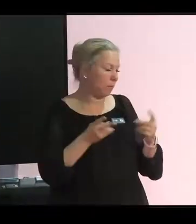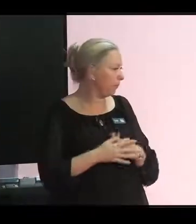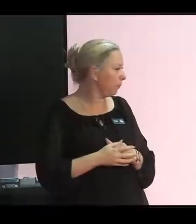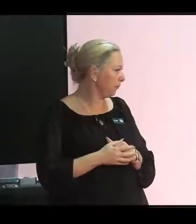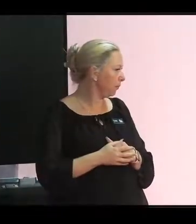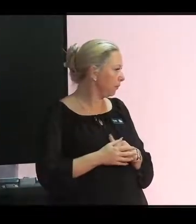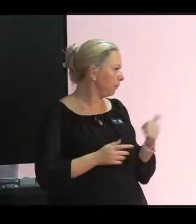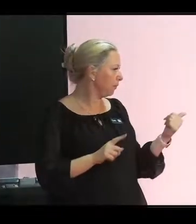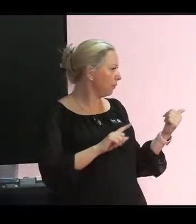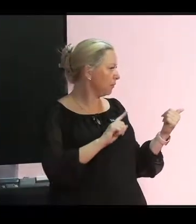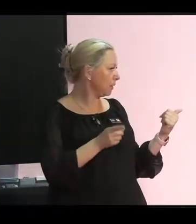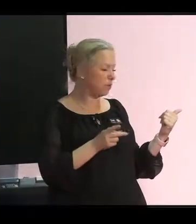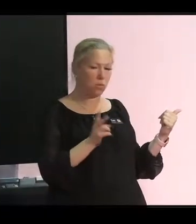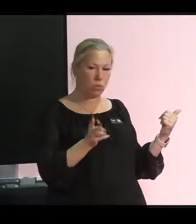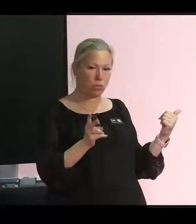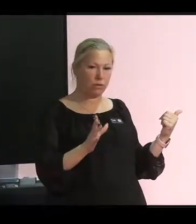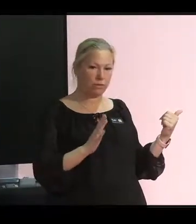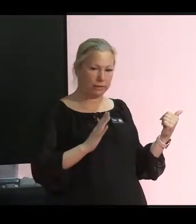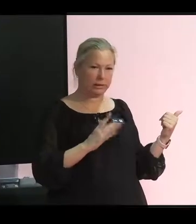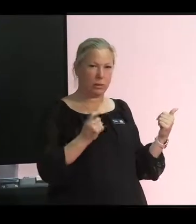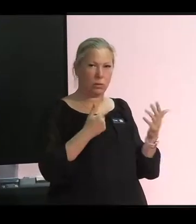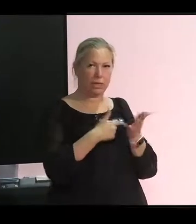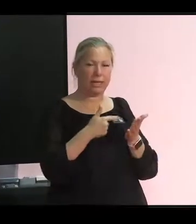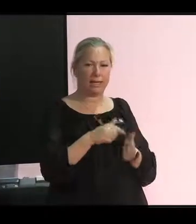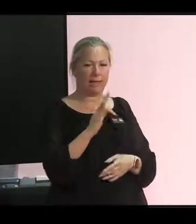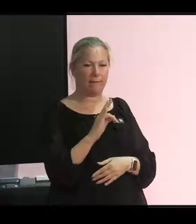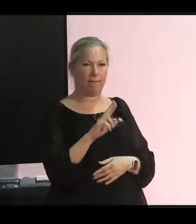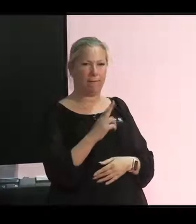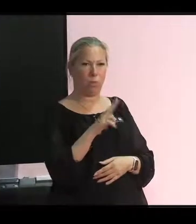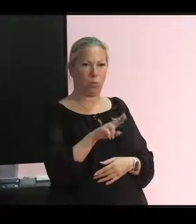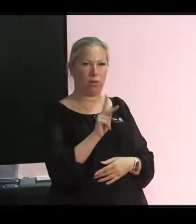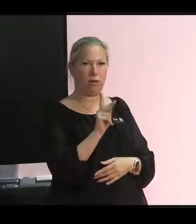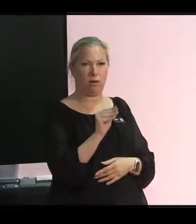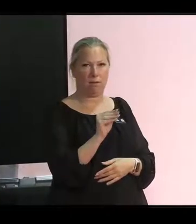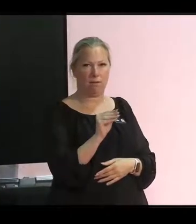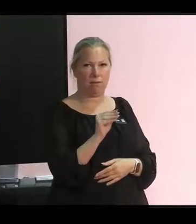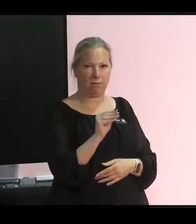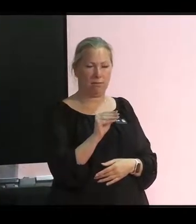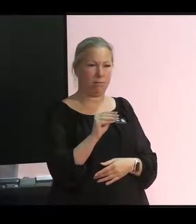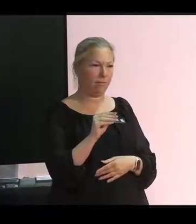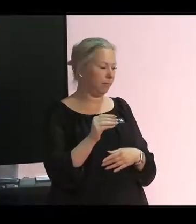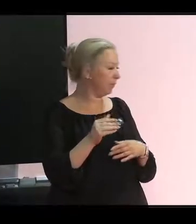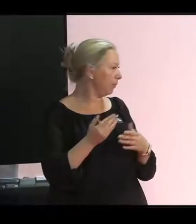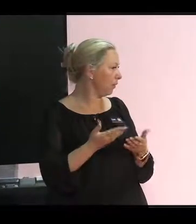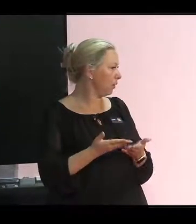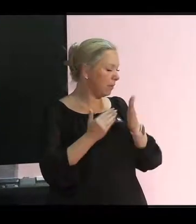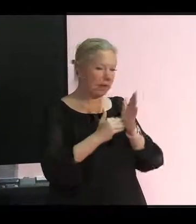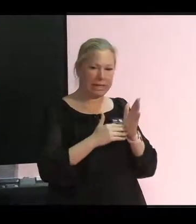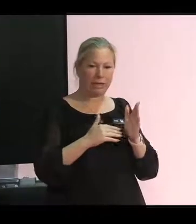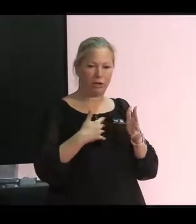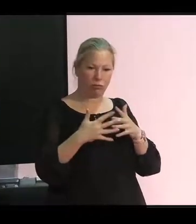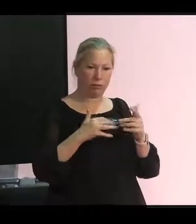absolut. Sen finns det också något som heter Funka som hjälper med att